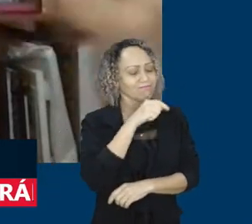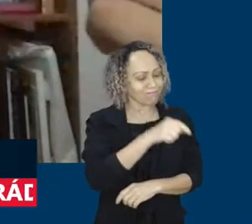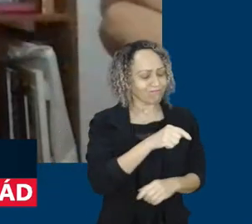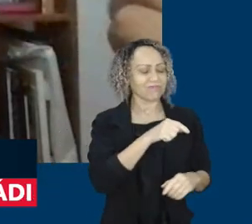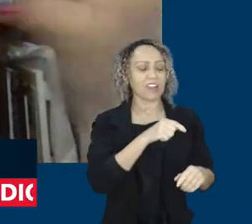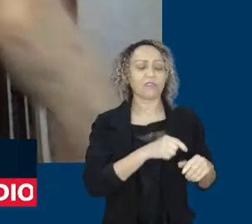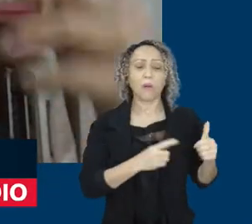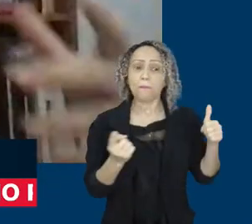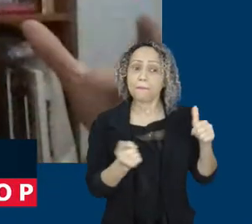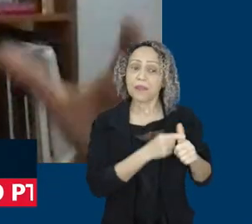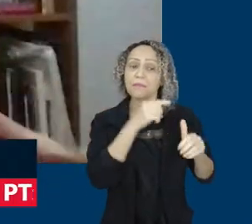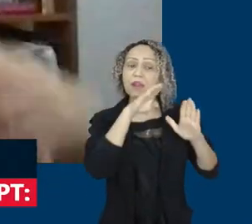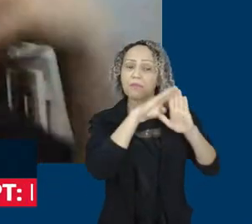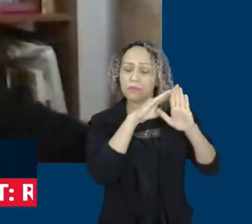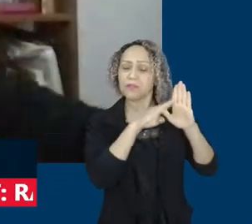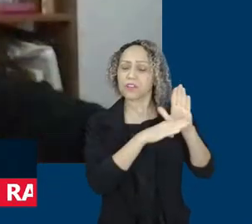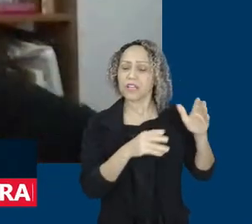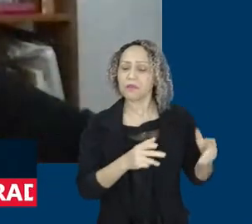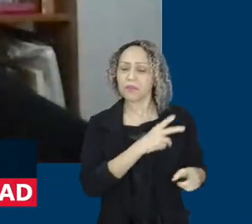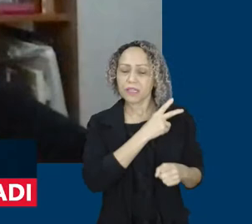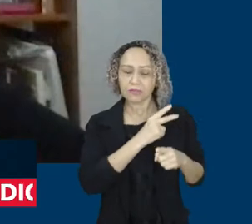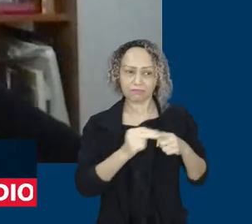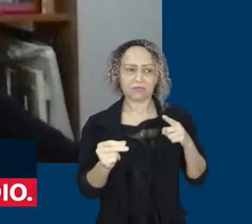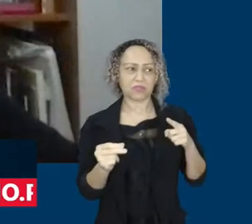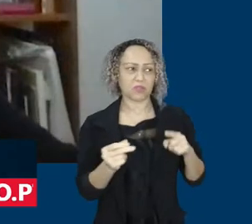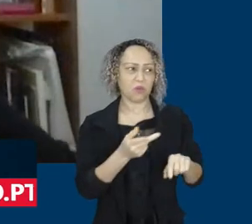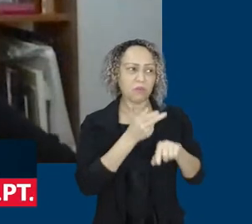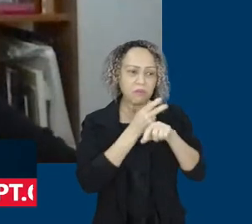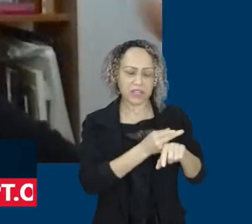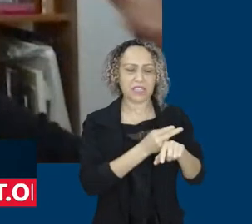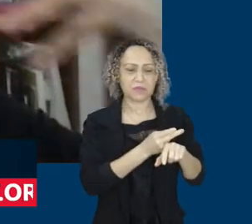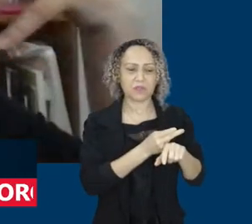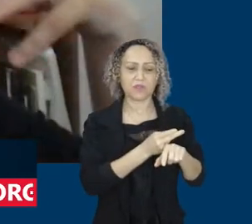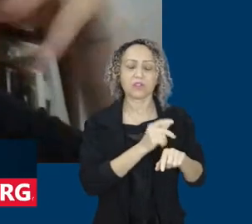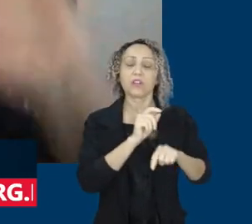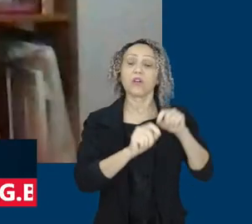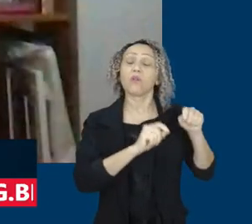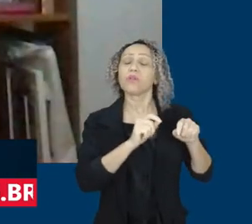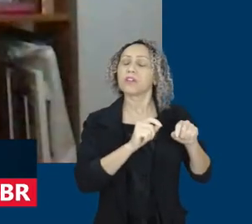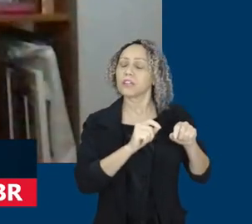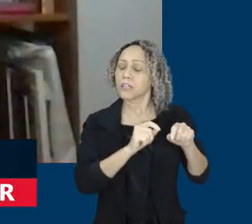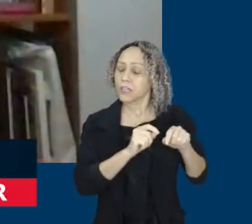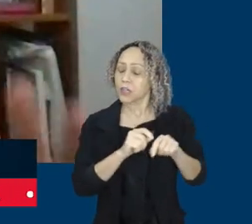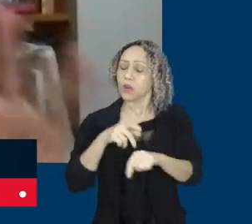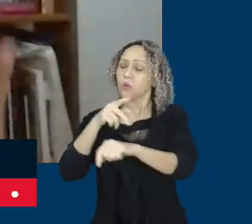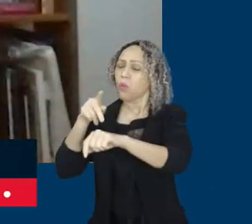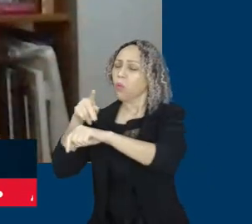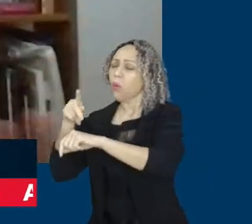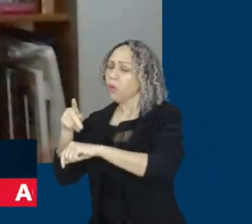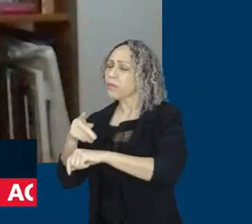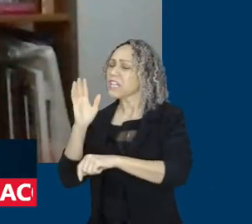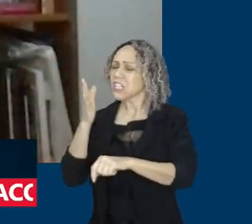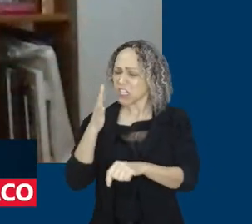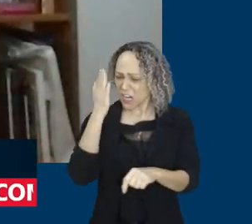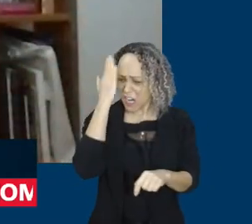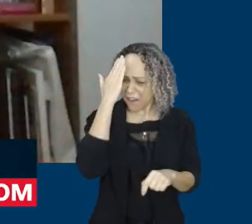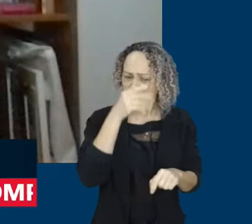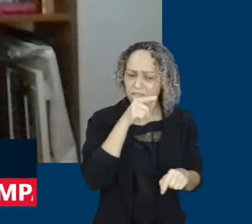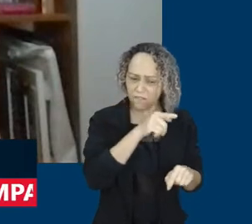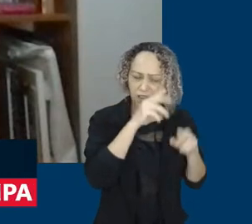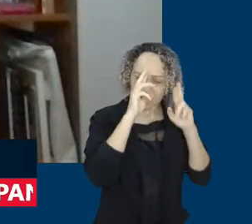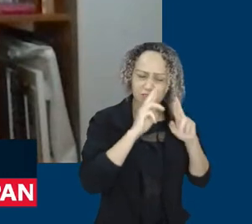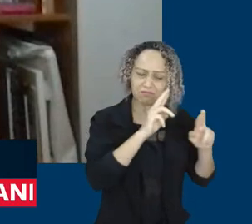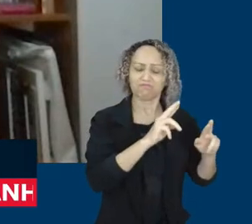Bolsa Família, 10 anos atrás. Então, aquilo que já era reconhecido internacionalmente, né, passou a ser tratado hoje pela